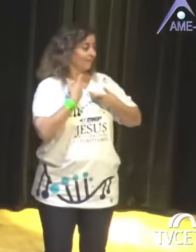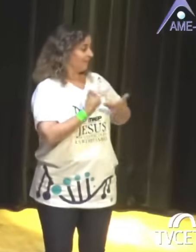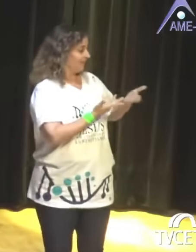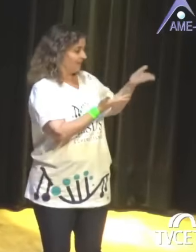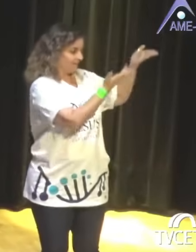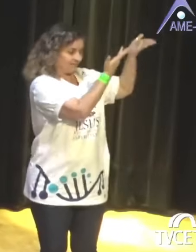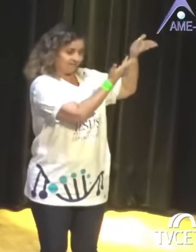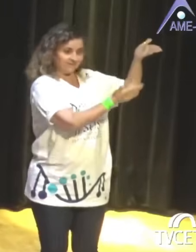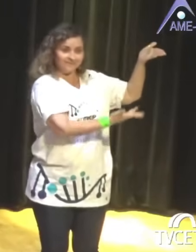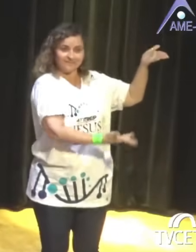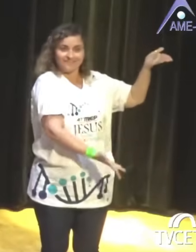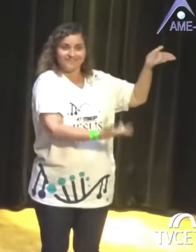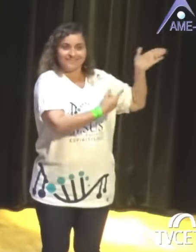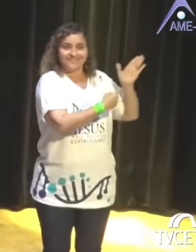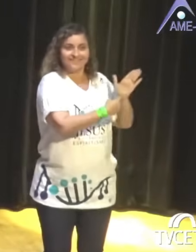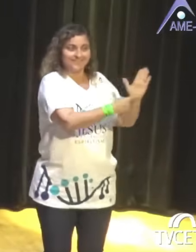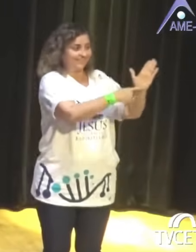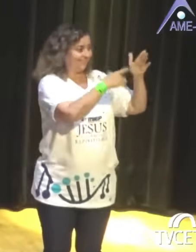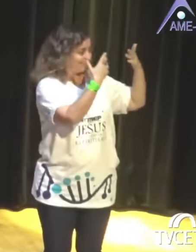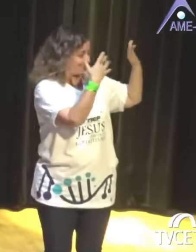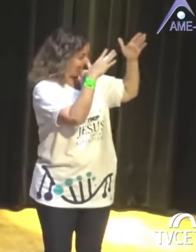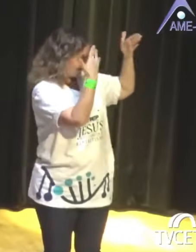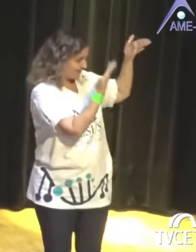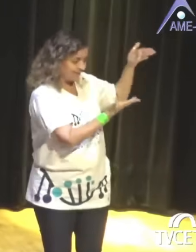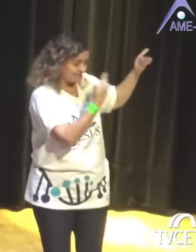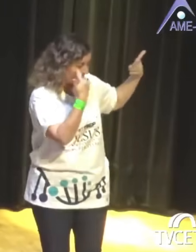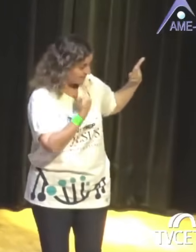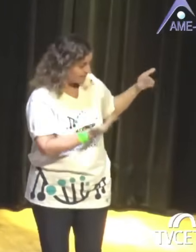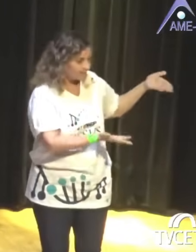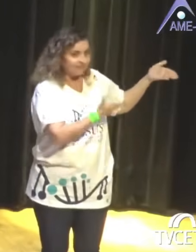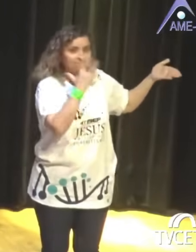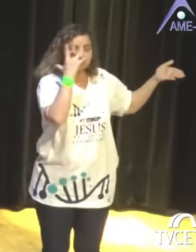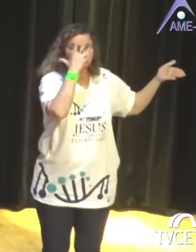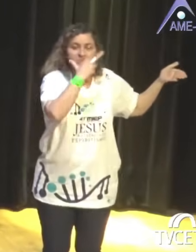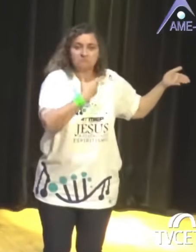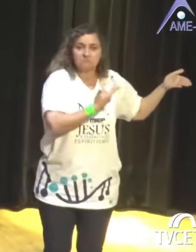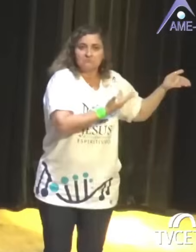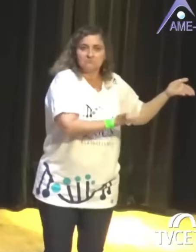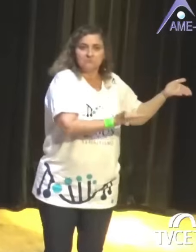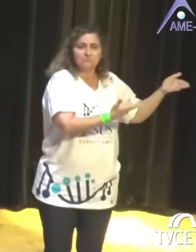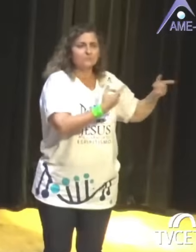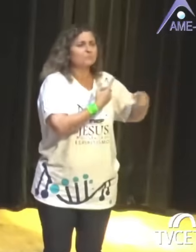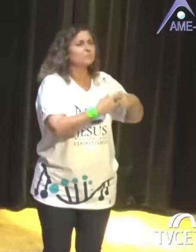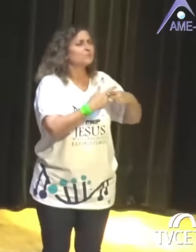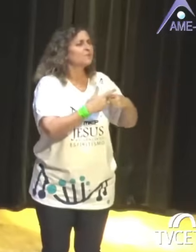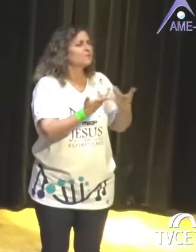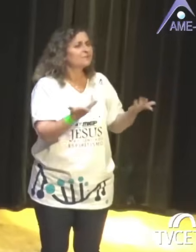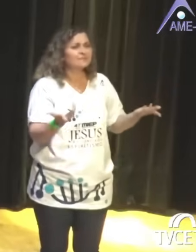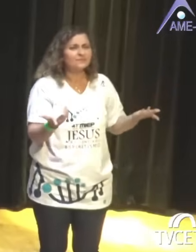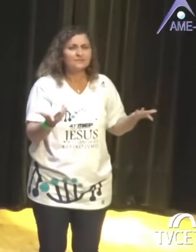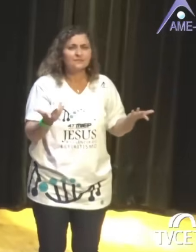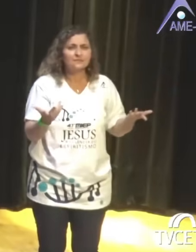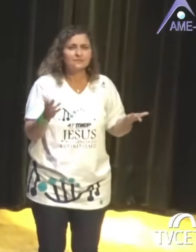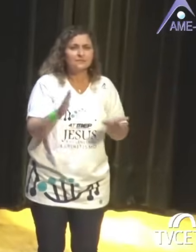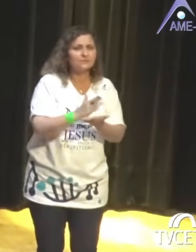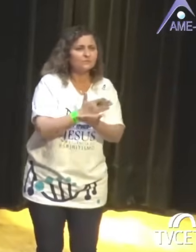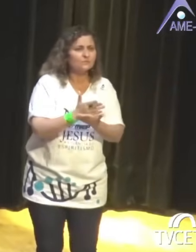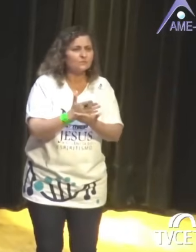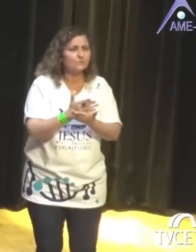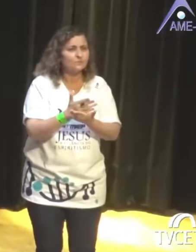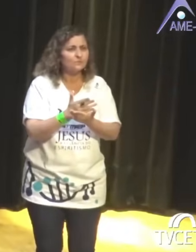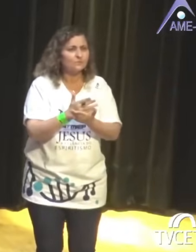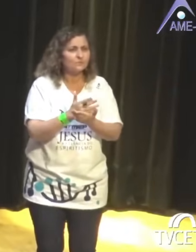elogio não é então engraçado porque a gente vai ver assim por exemplo algumas preces espíritas